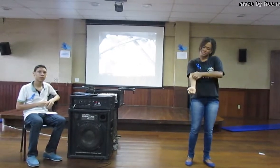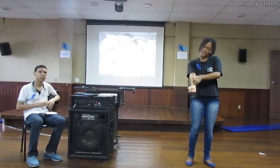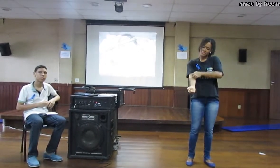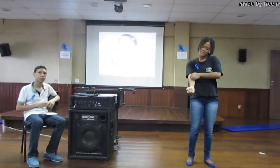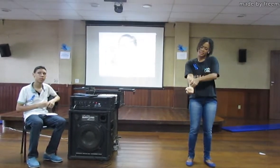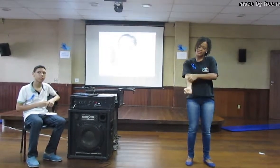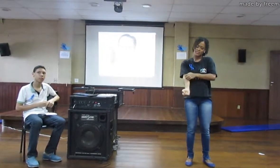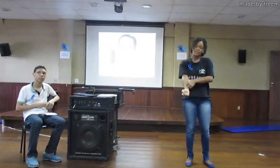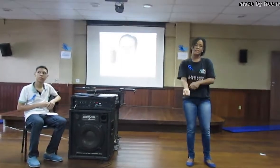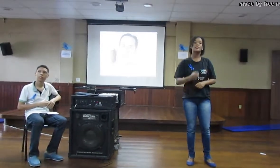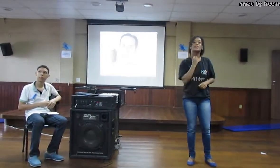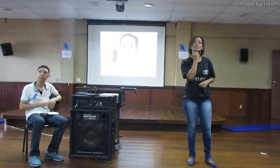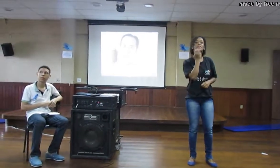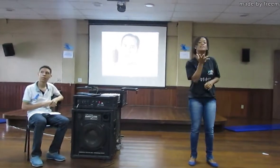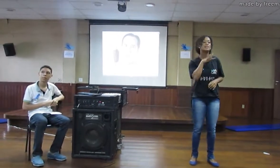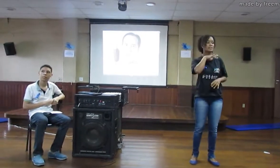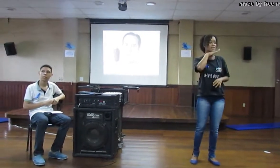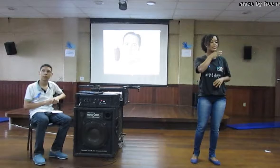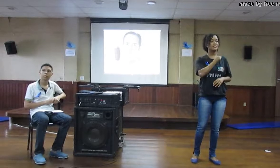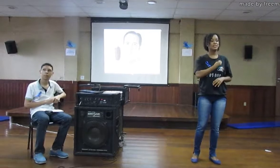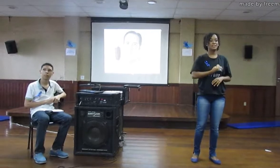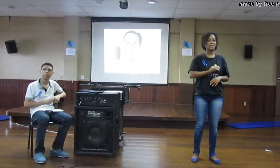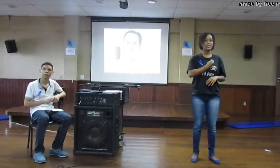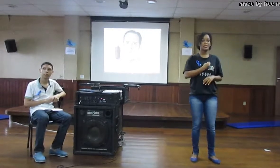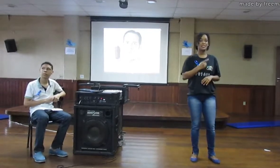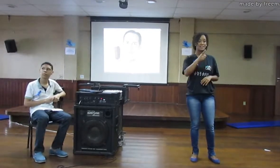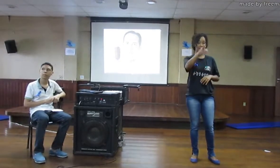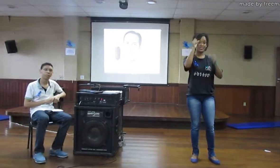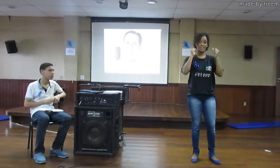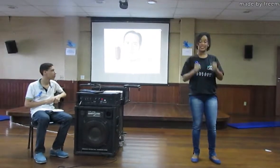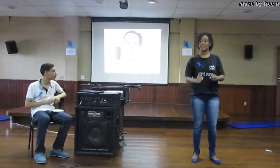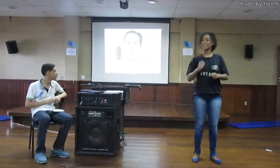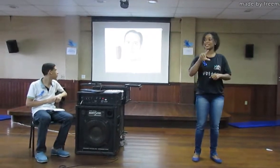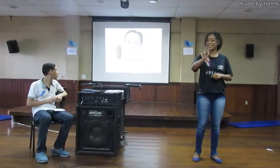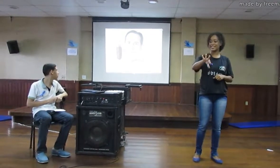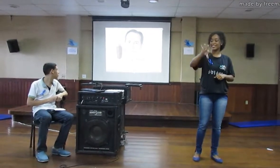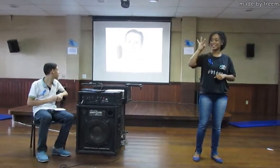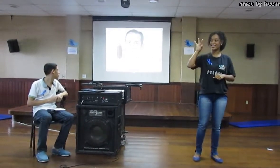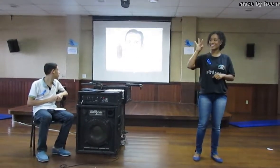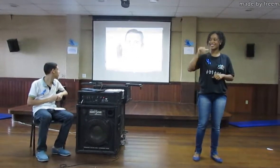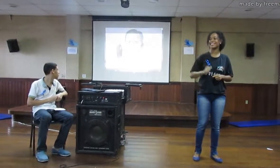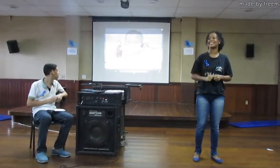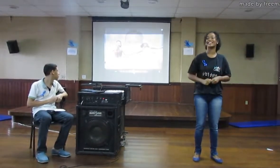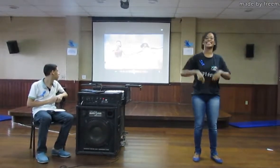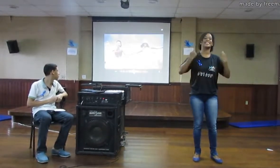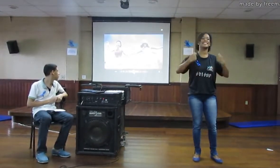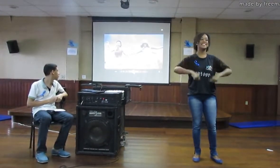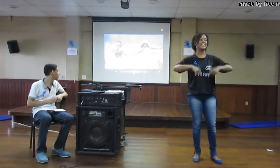se arranhar. Se o bem e o mal existem, você pode